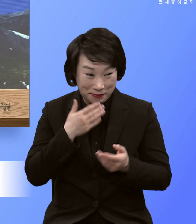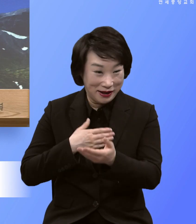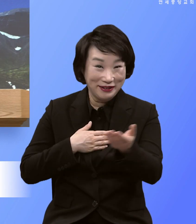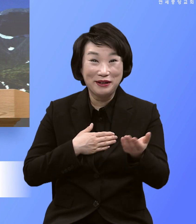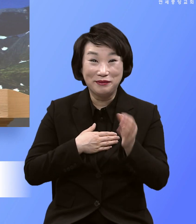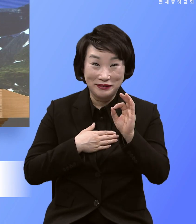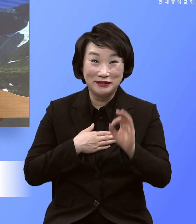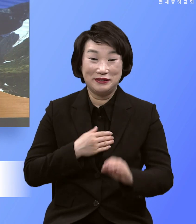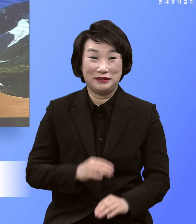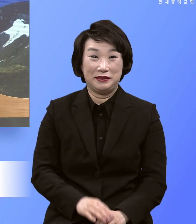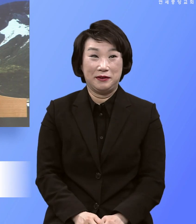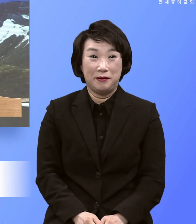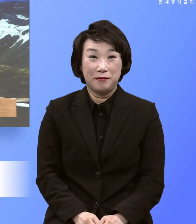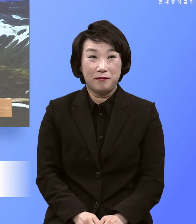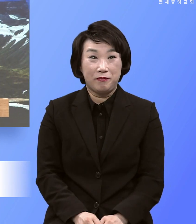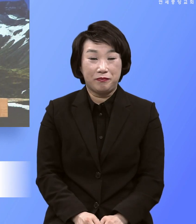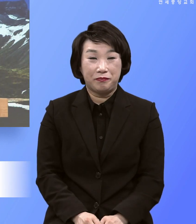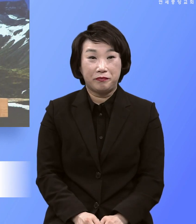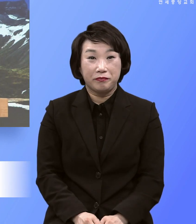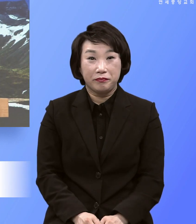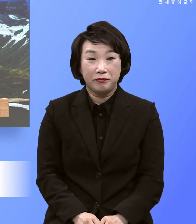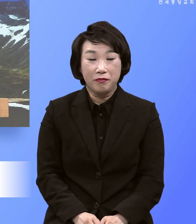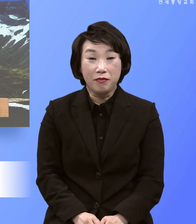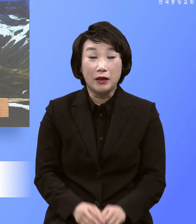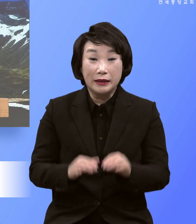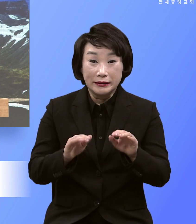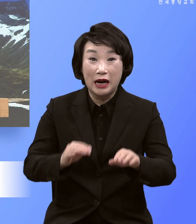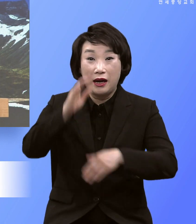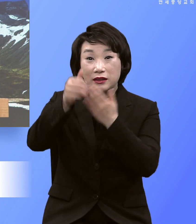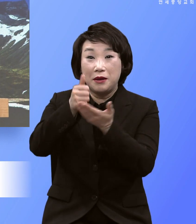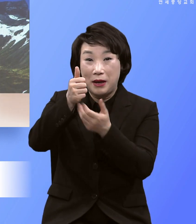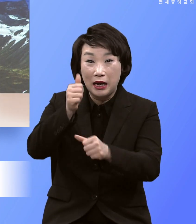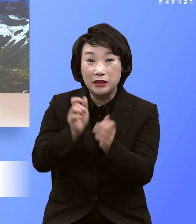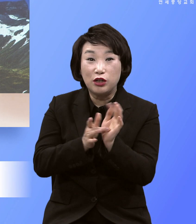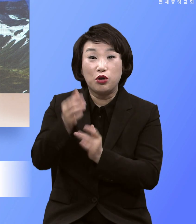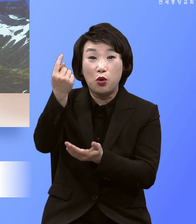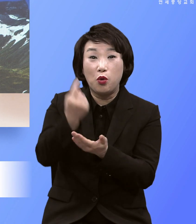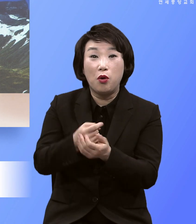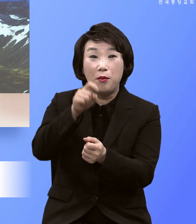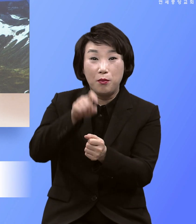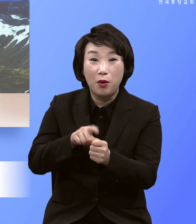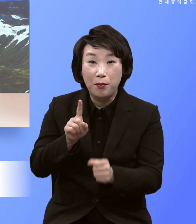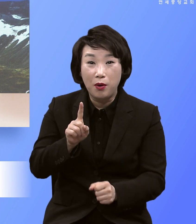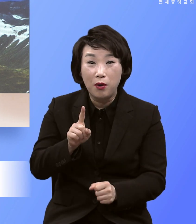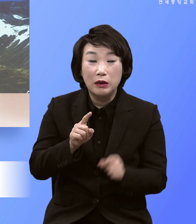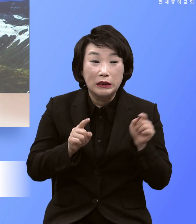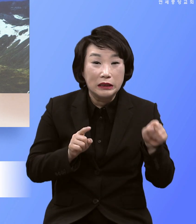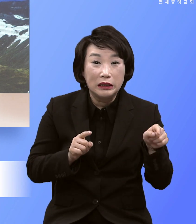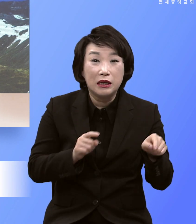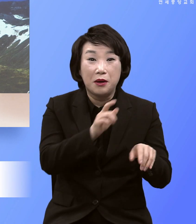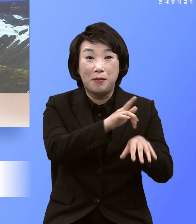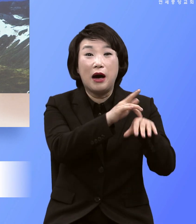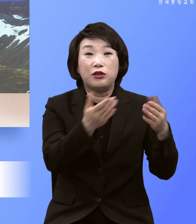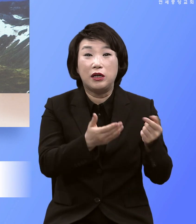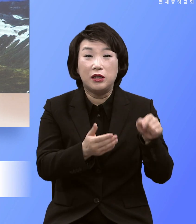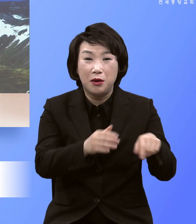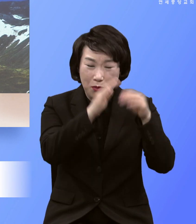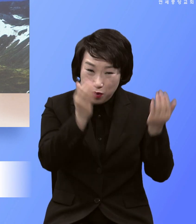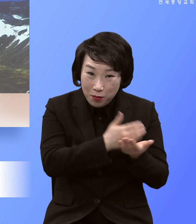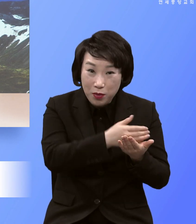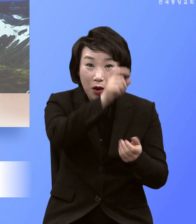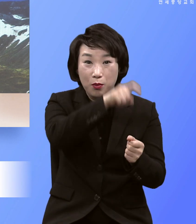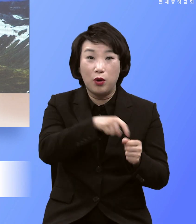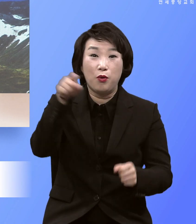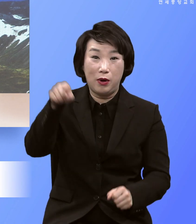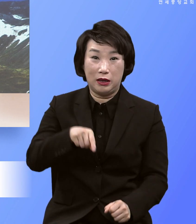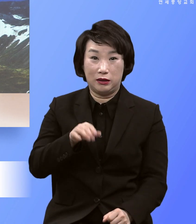이해가 됩니까? 예, 하나님의 아들이 나타난 것인 것은 이는 마귀의 일을